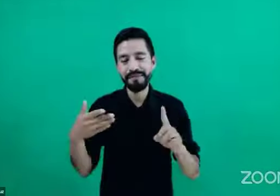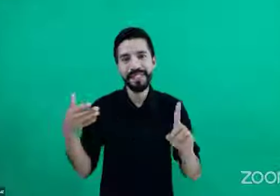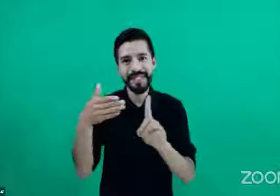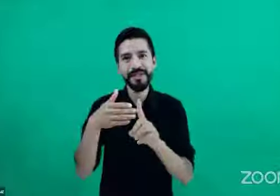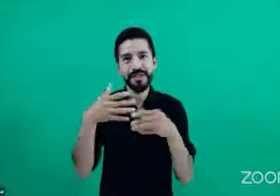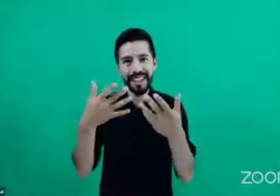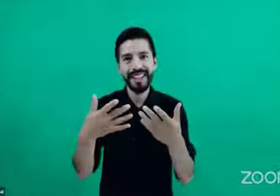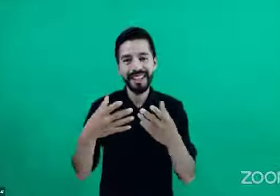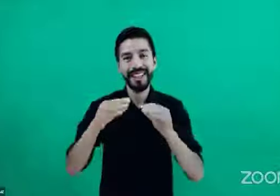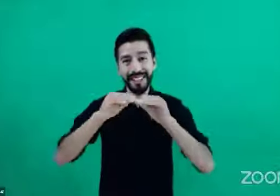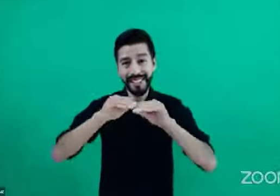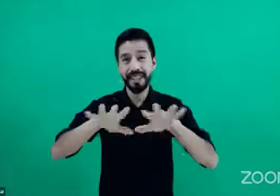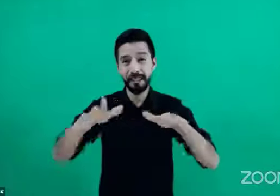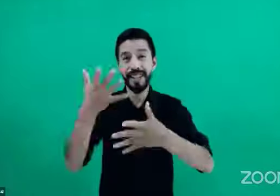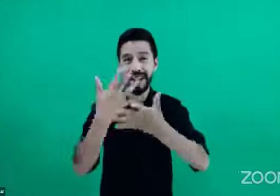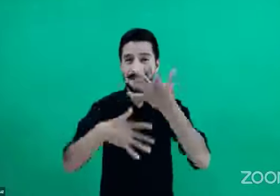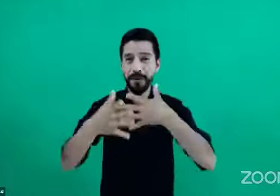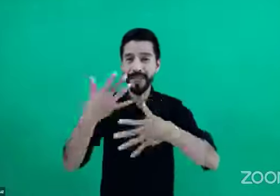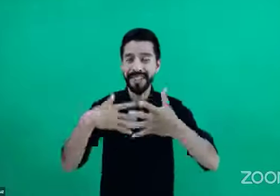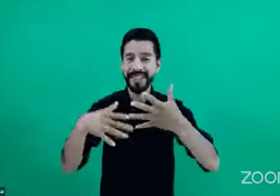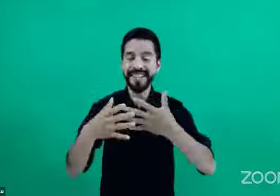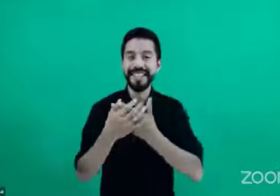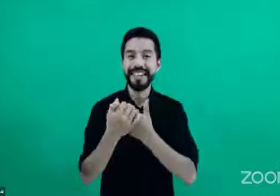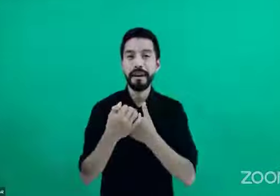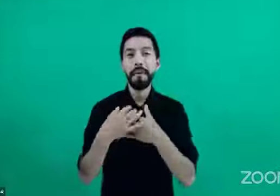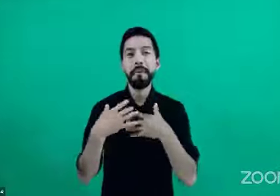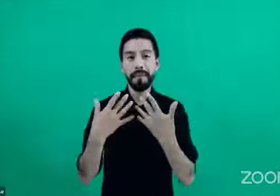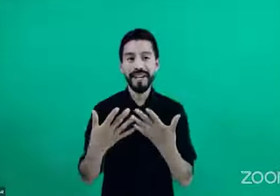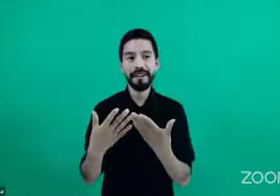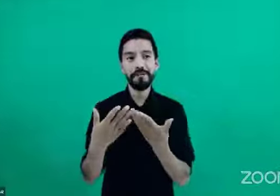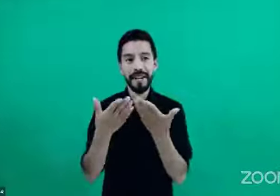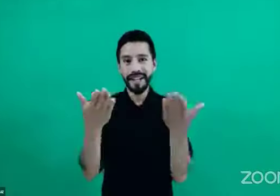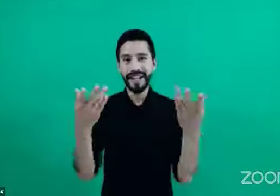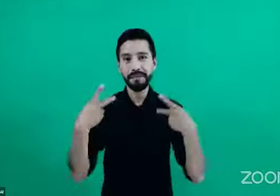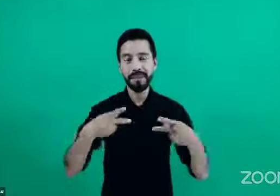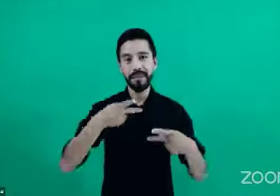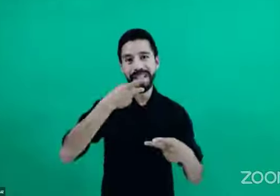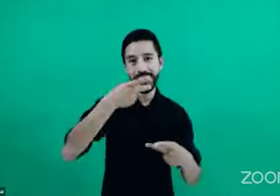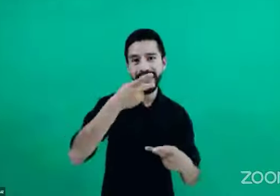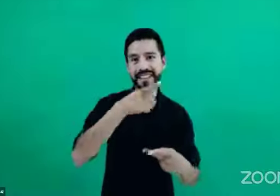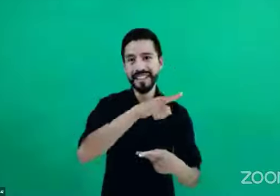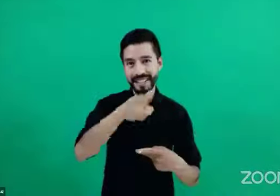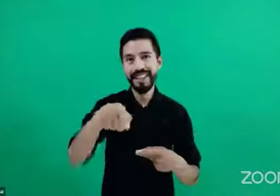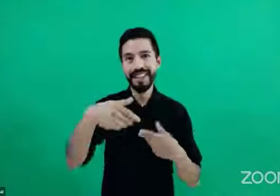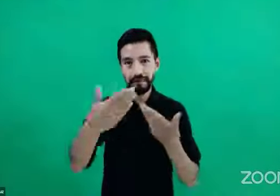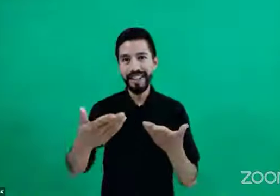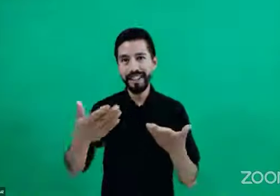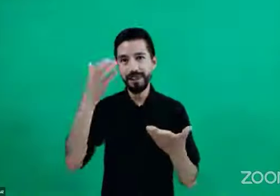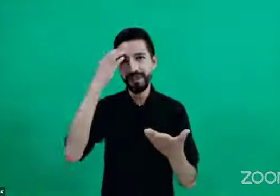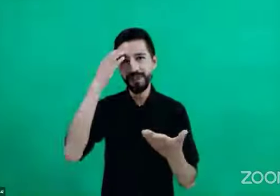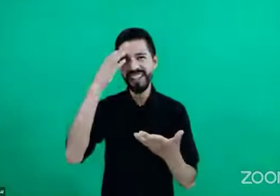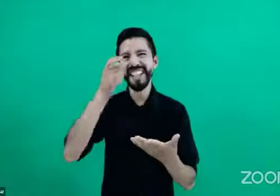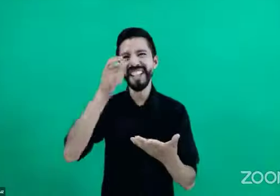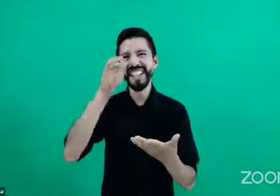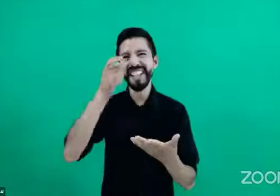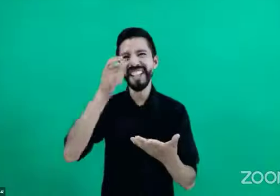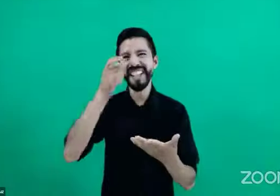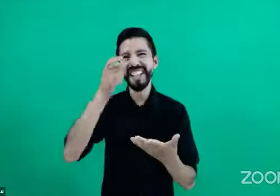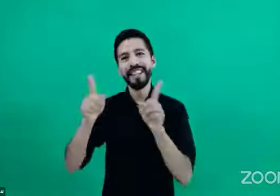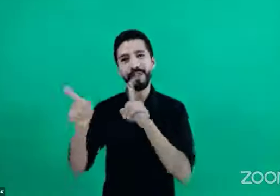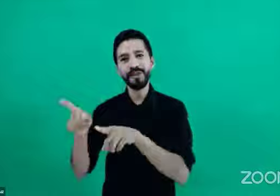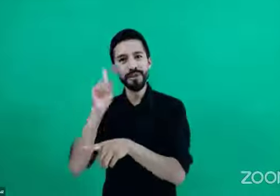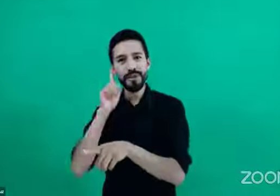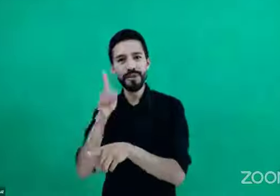es mi intención el que se difunda la lengua de señas. ¿Para qué? Para que las personas oyentes puedan conocer qué